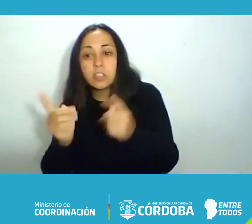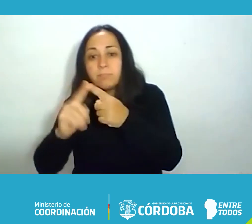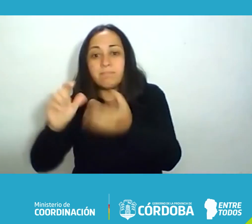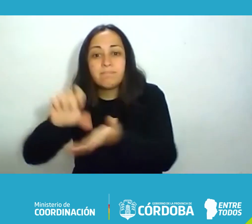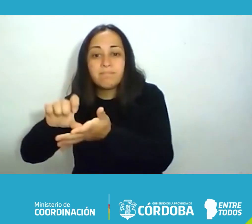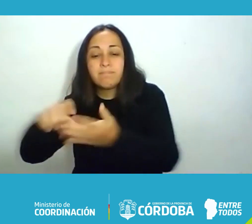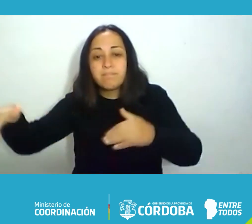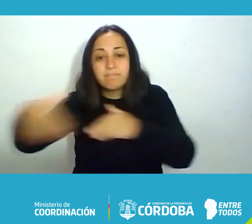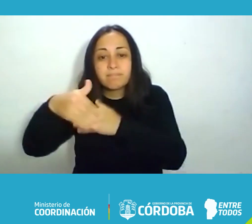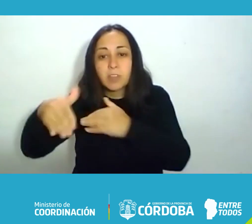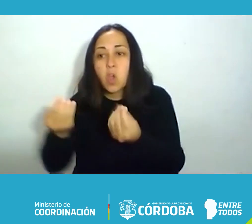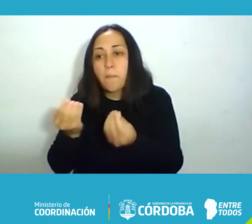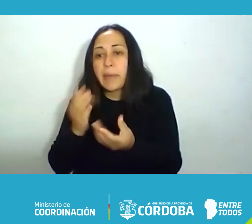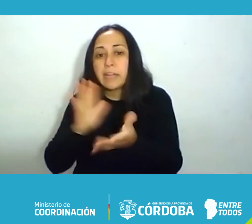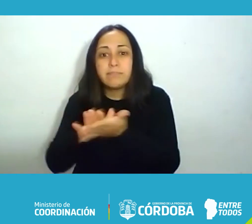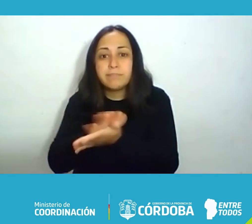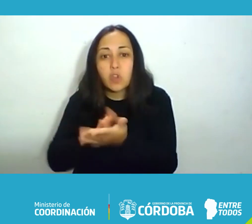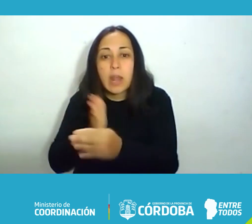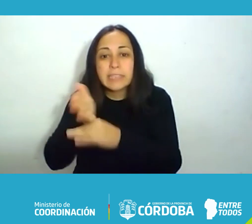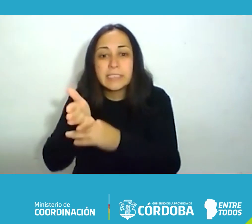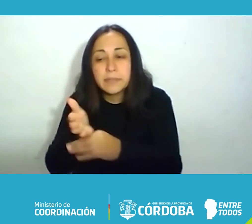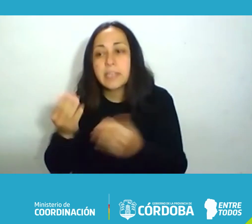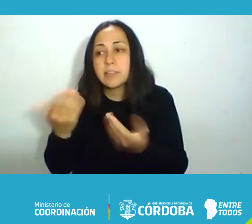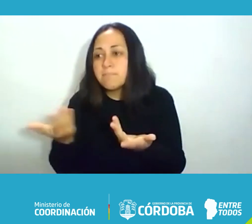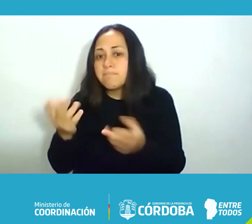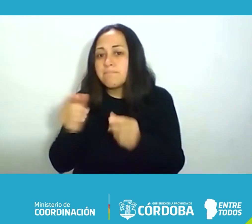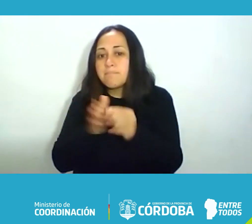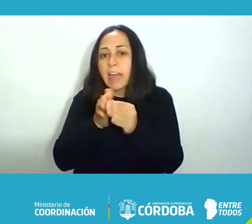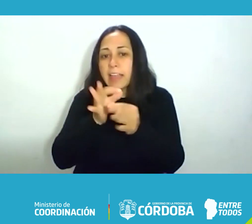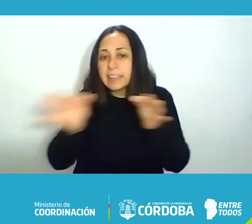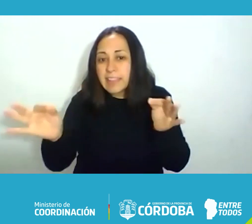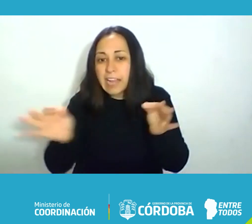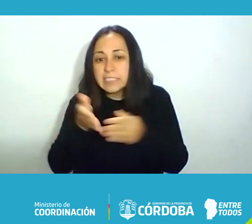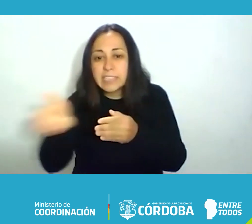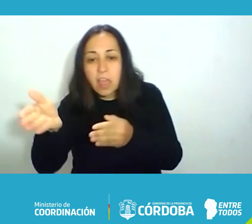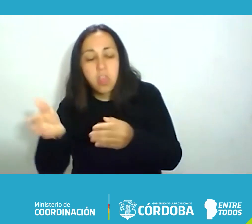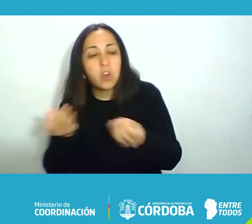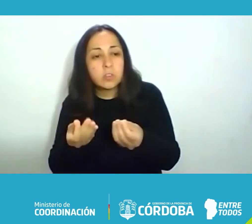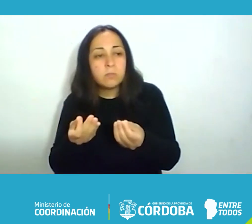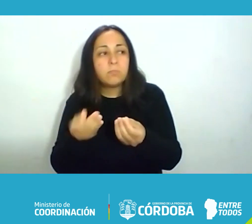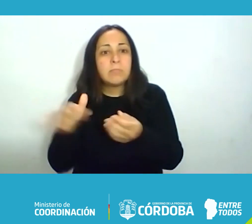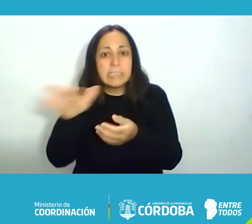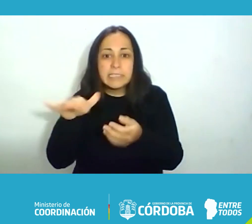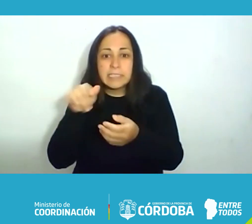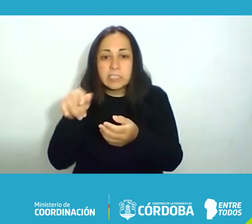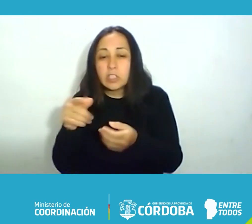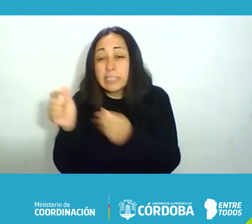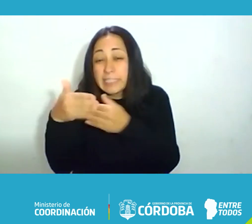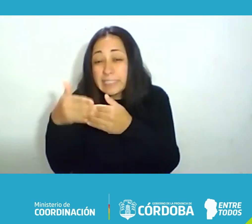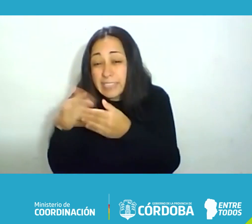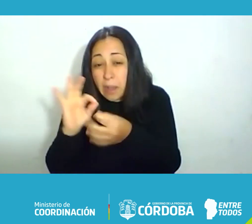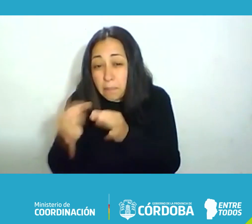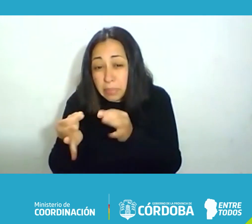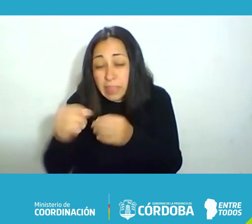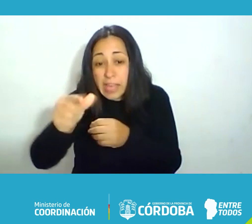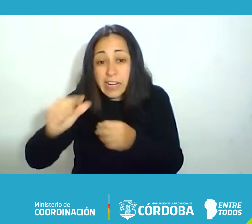sector pavimentado para resolver la accesibilidad. En el proceso se fue ajustando el trazado para minimizar afectaciones. Ese sector está próximo al río Yuspe, donde